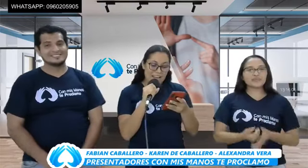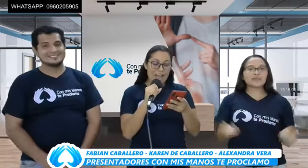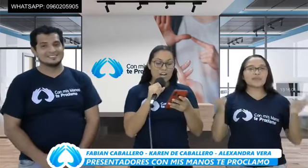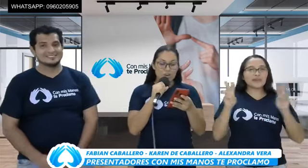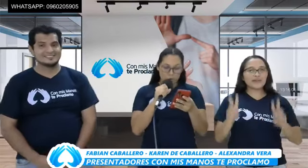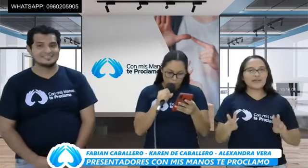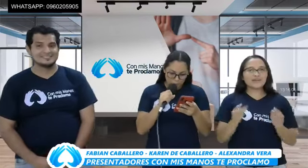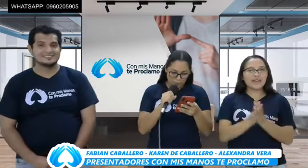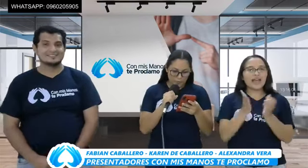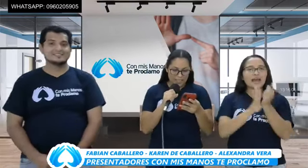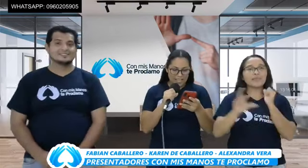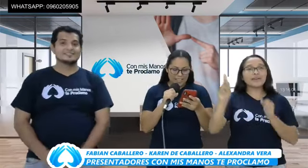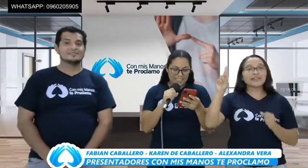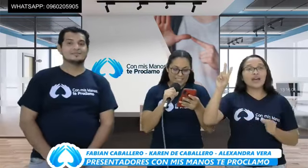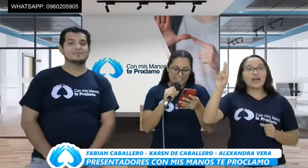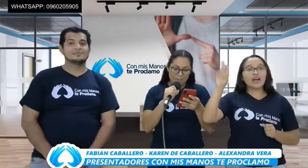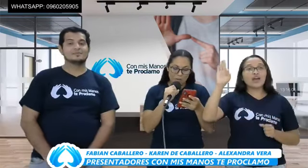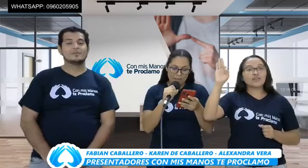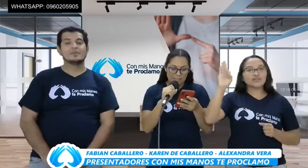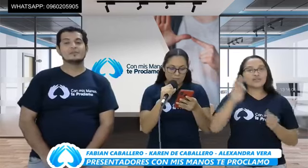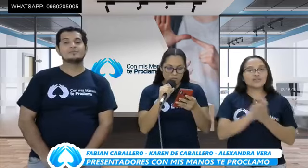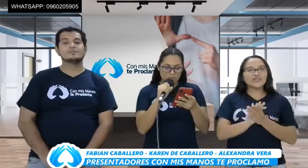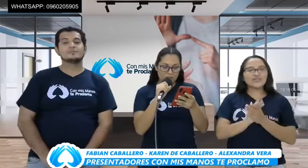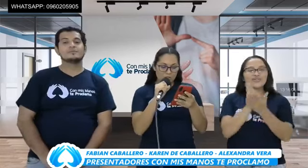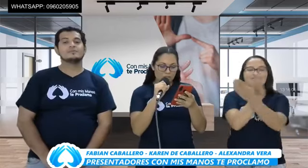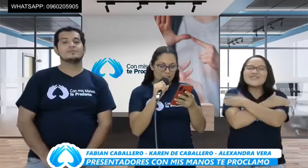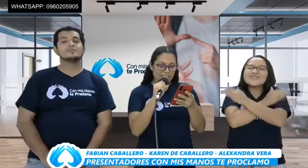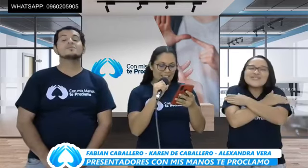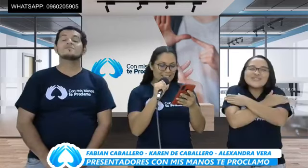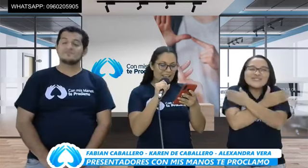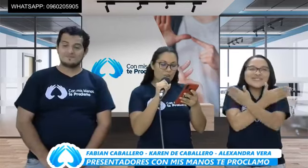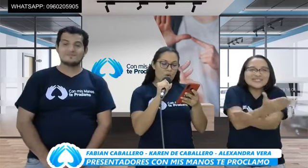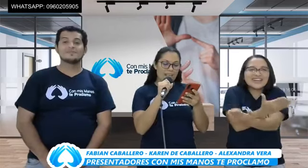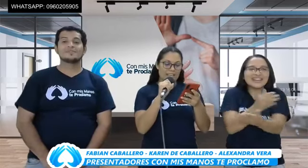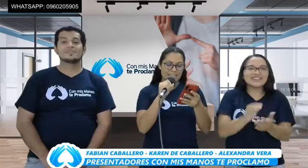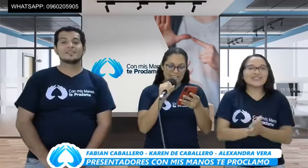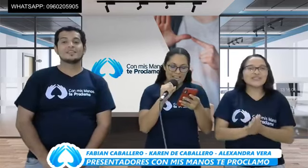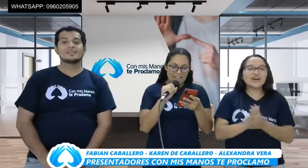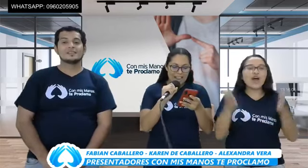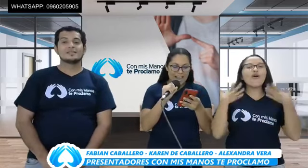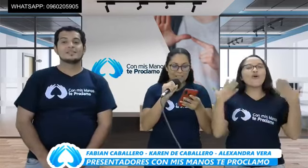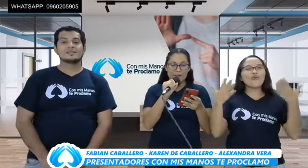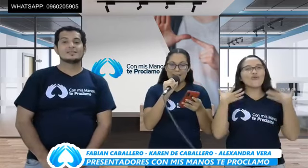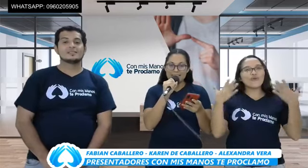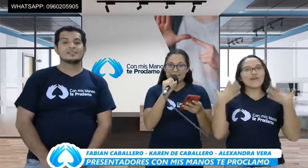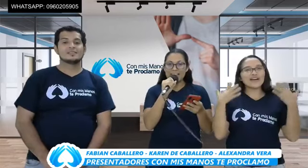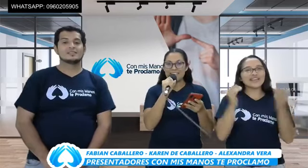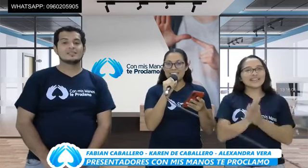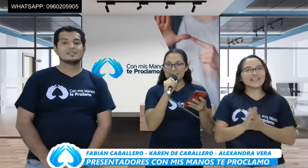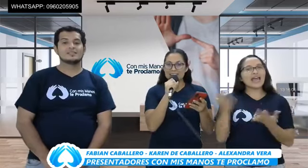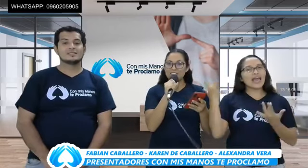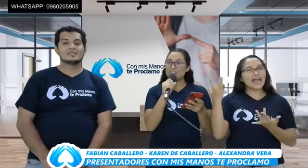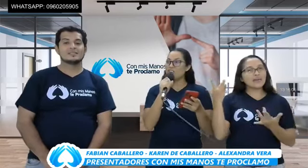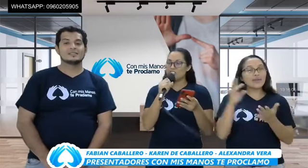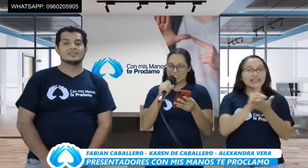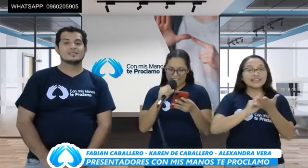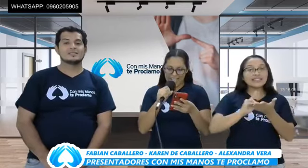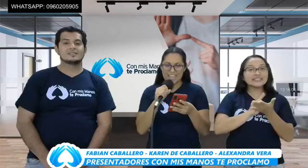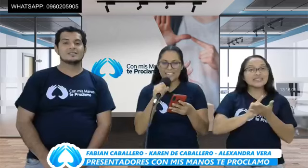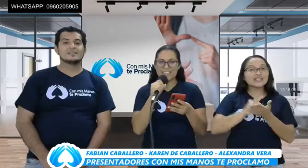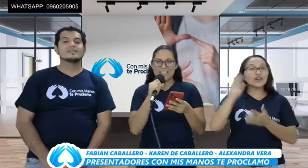la hermana Ruth. Dice que nos manda muchos saludos desde Guayaquil, La Esperanza,